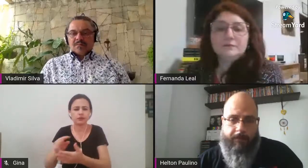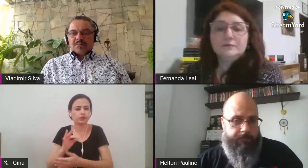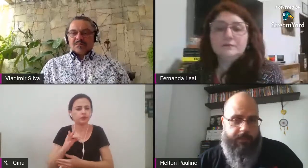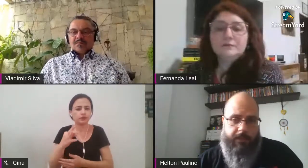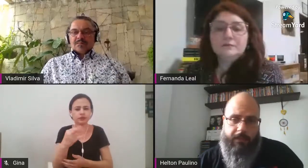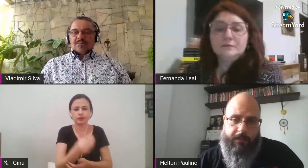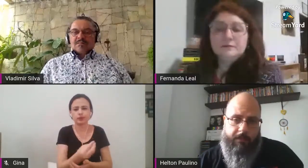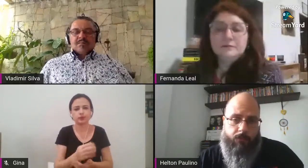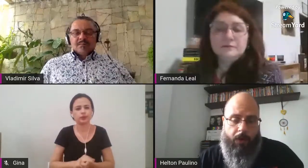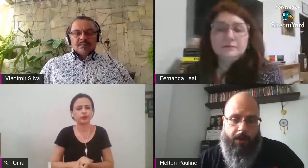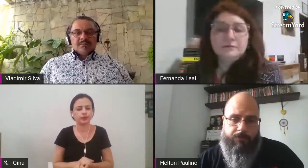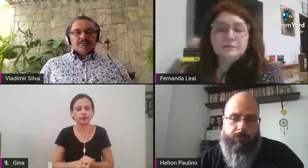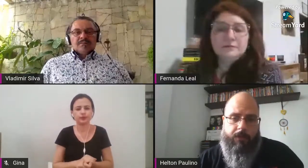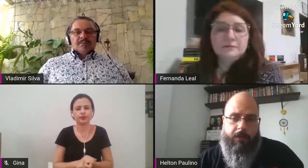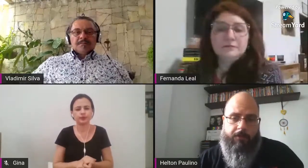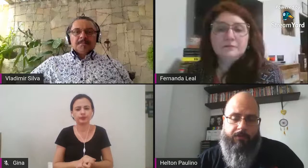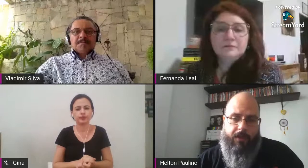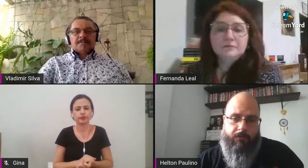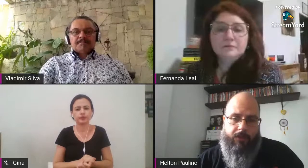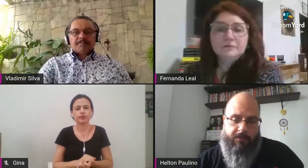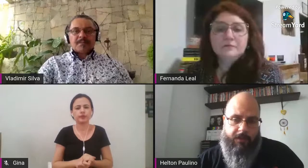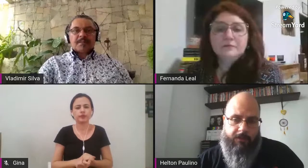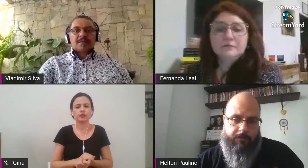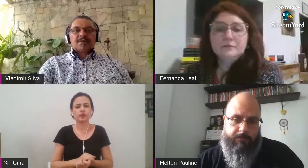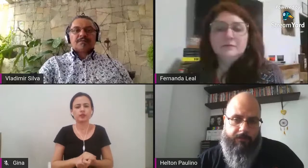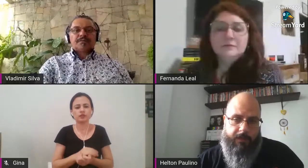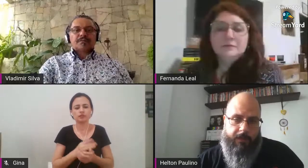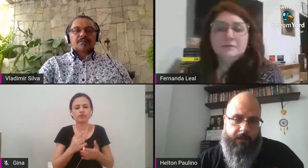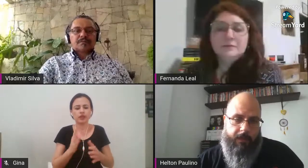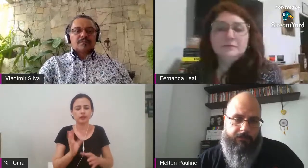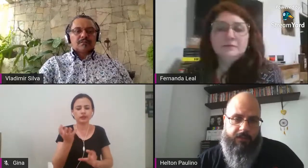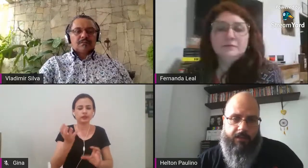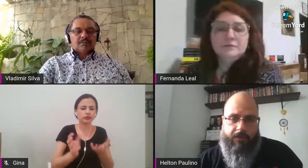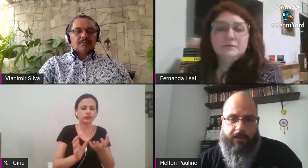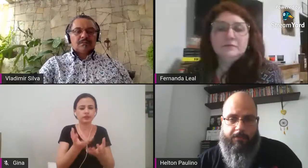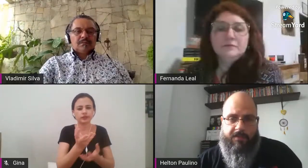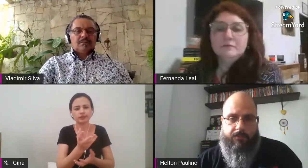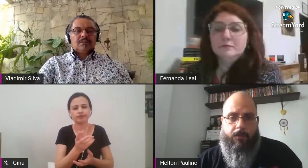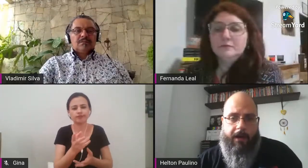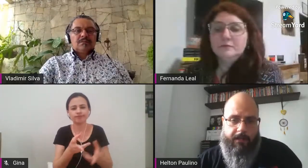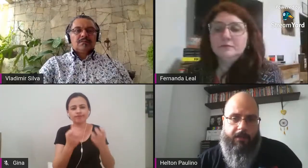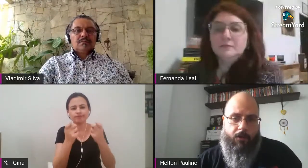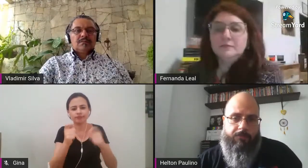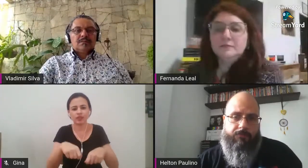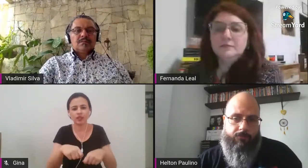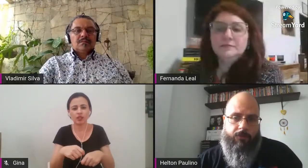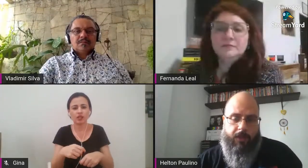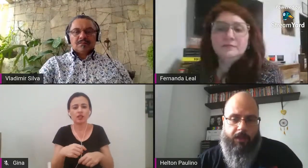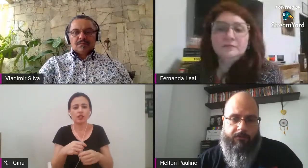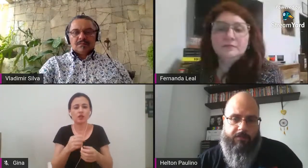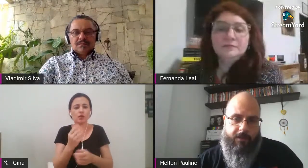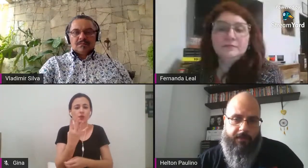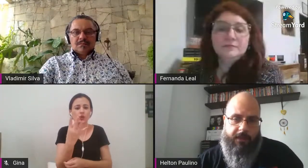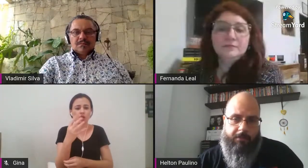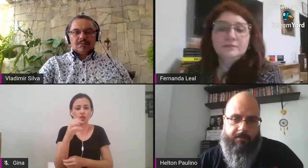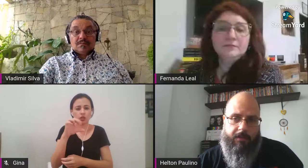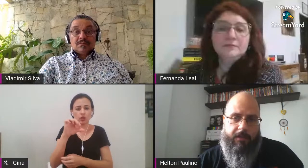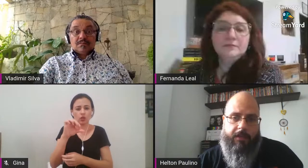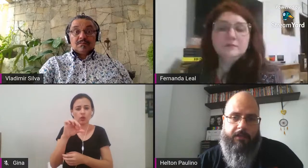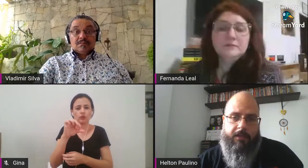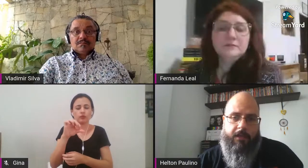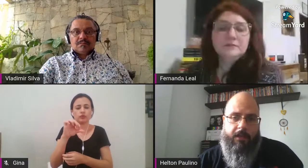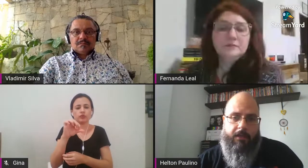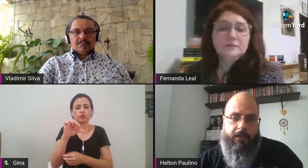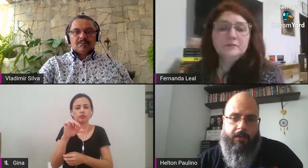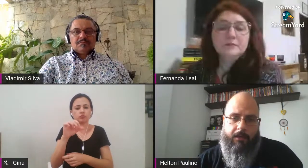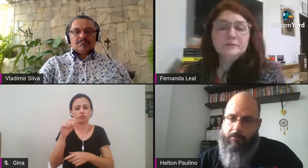cinema ao longo do tempo, à beira de um colapso, que é o que vem acontecendo, né? A gente teve agora a demissão de 49